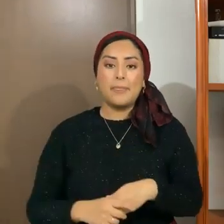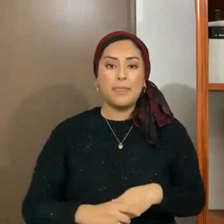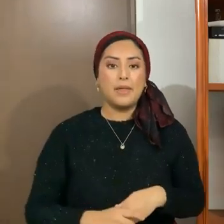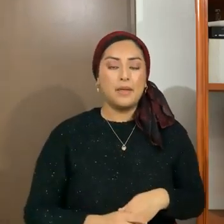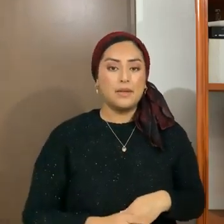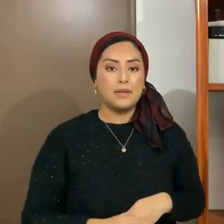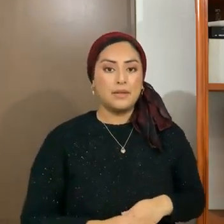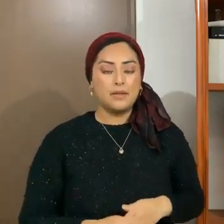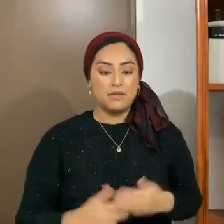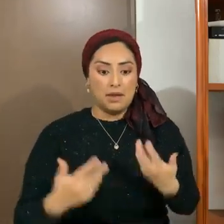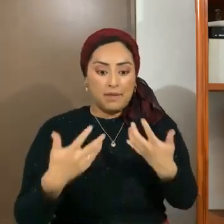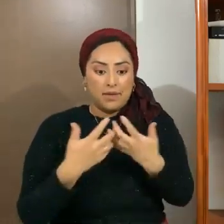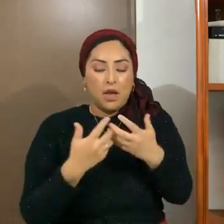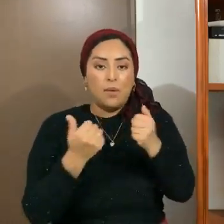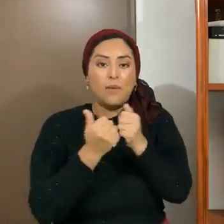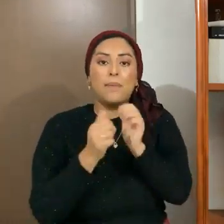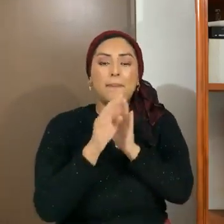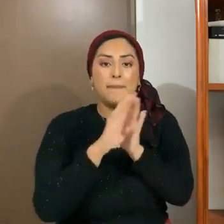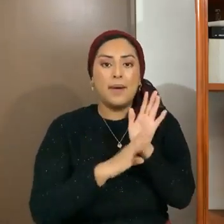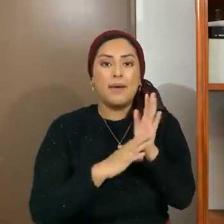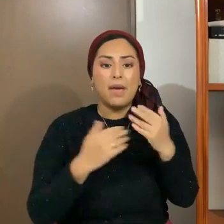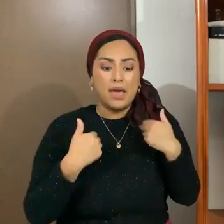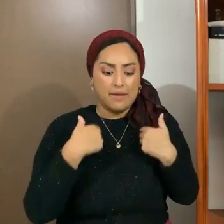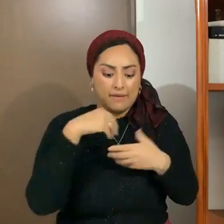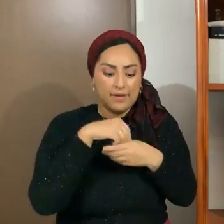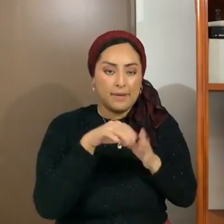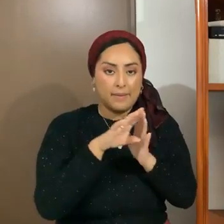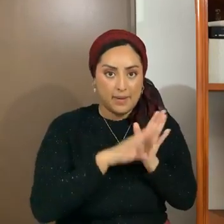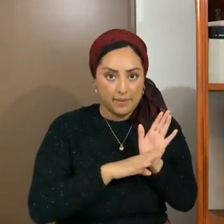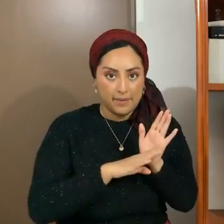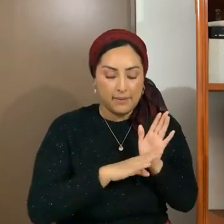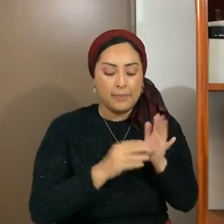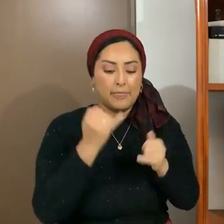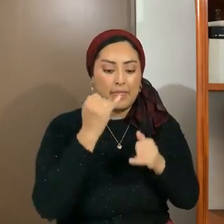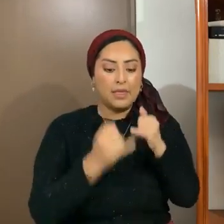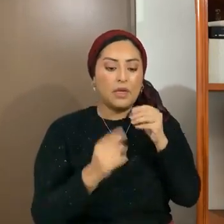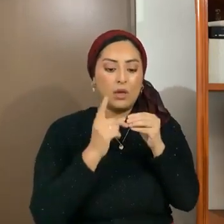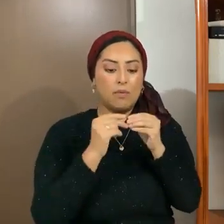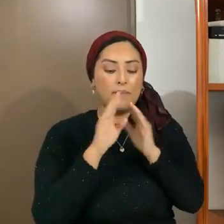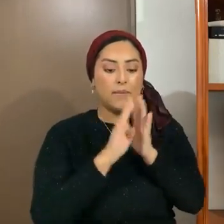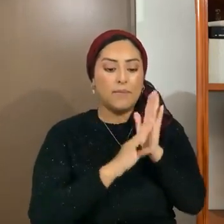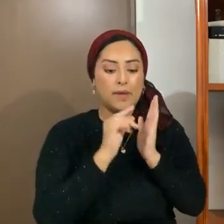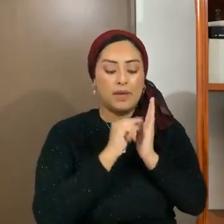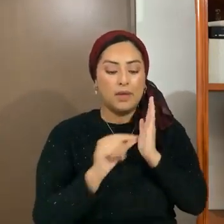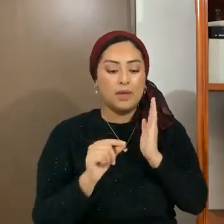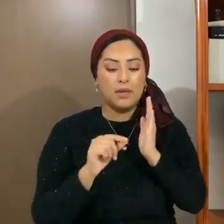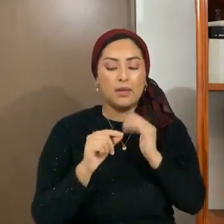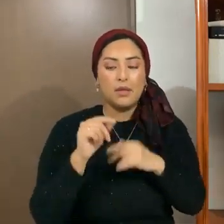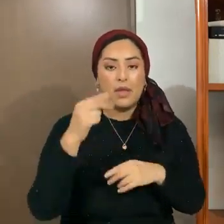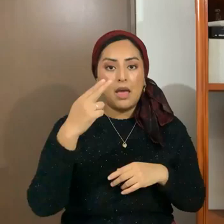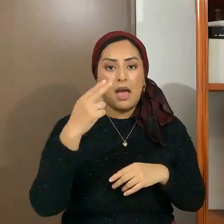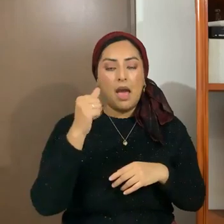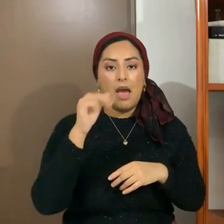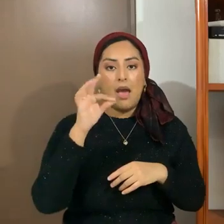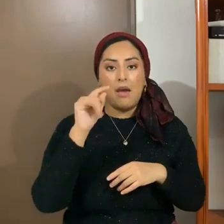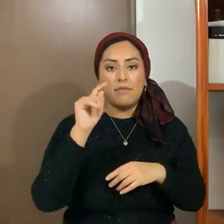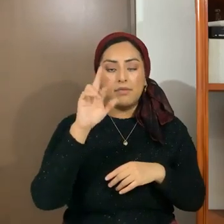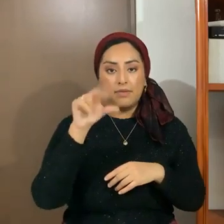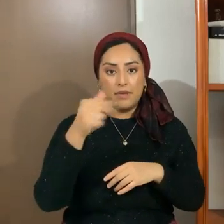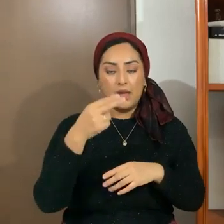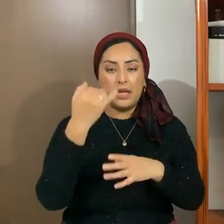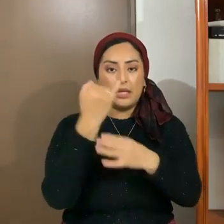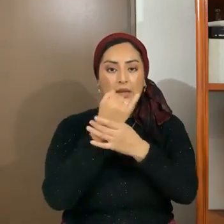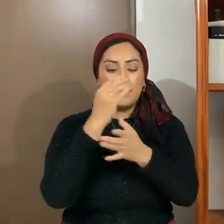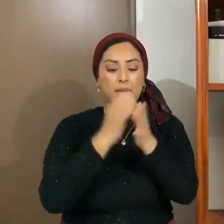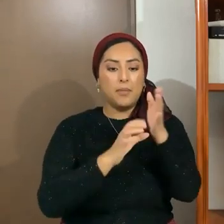Amén. Esto es Biblia, está en la Biblia. Bueno, vamos a terminar con esta cita en la Haftará de Jeremías.